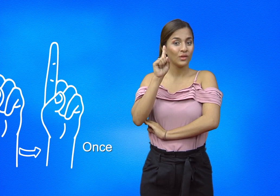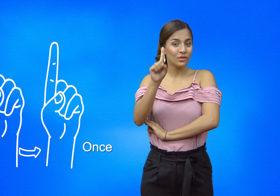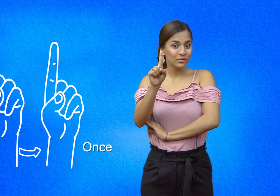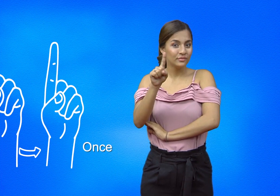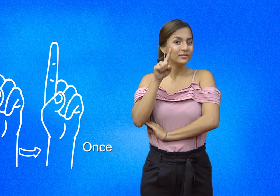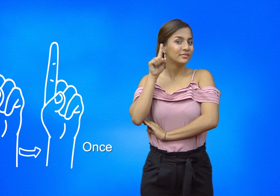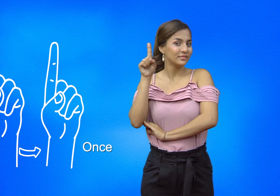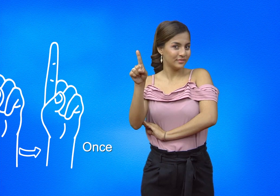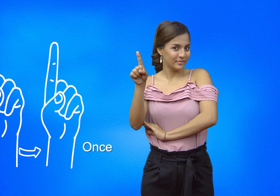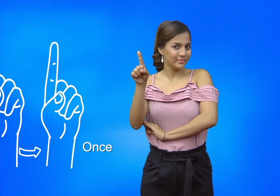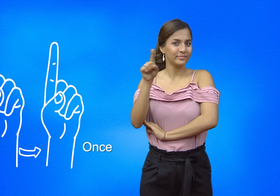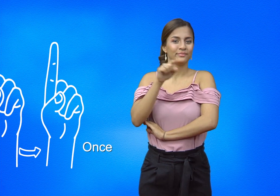11